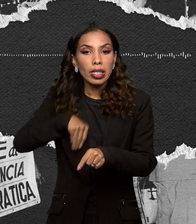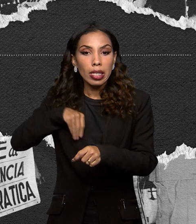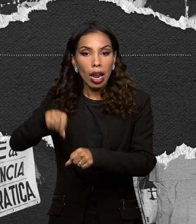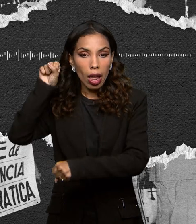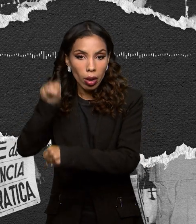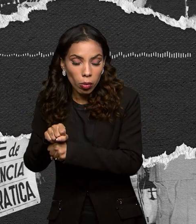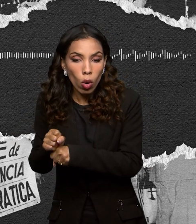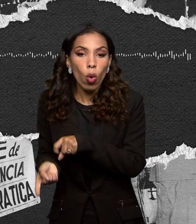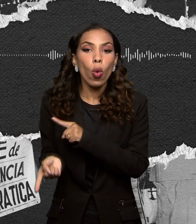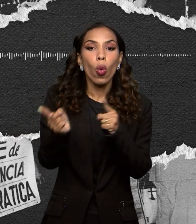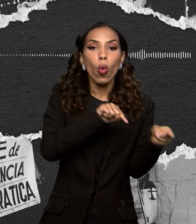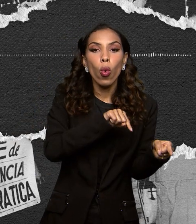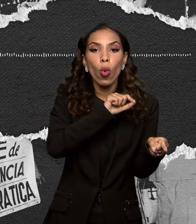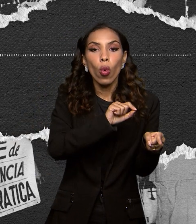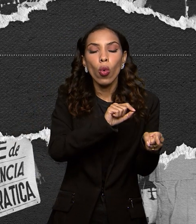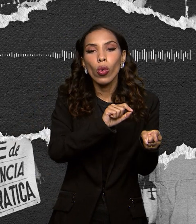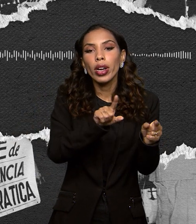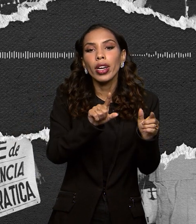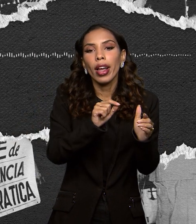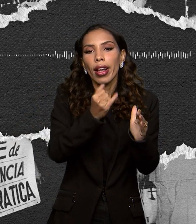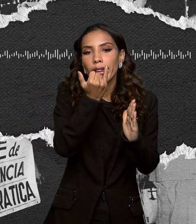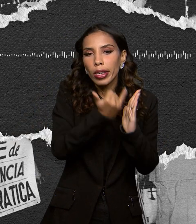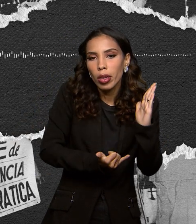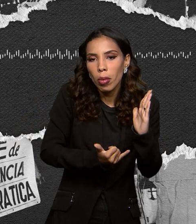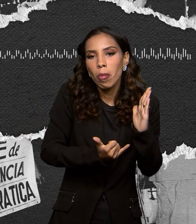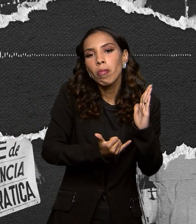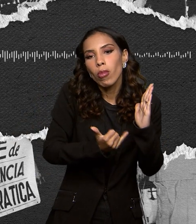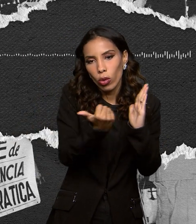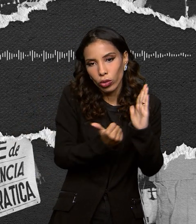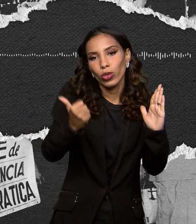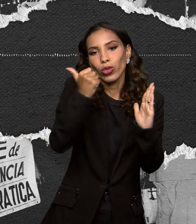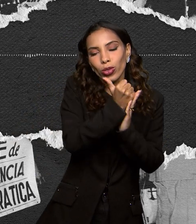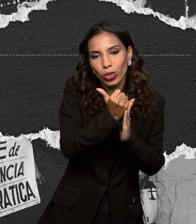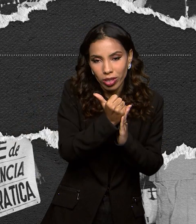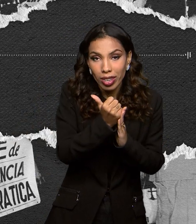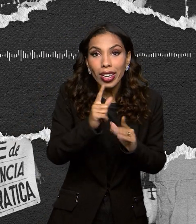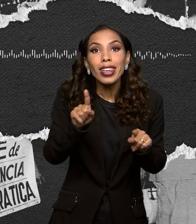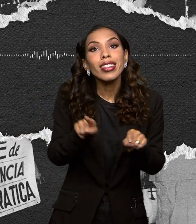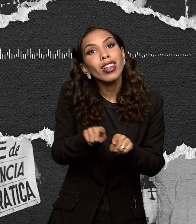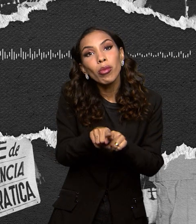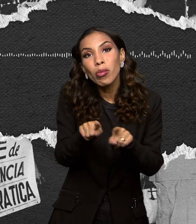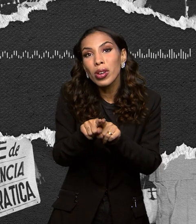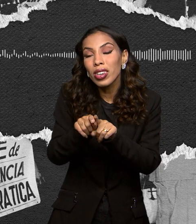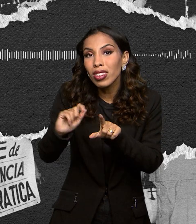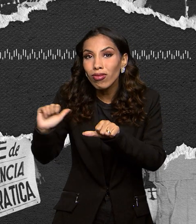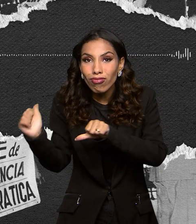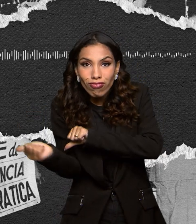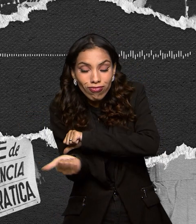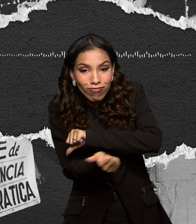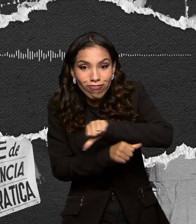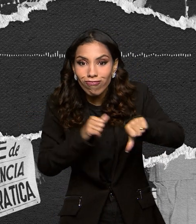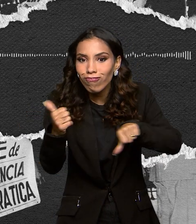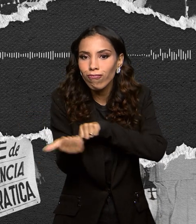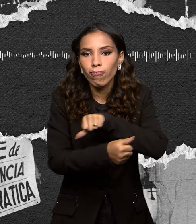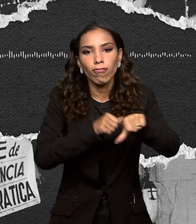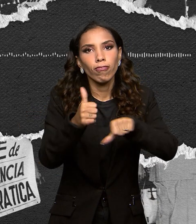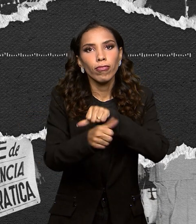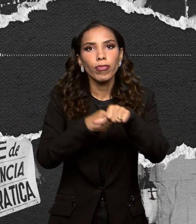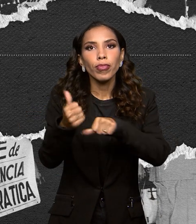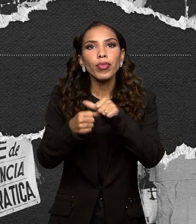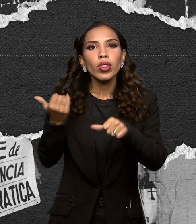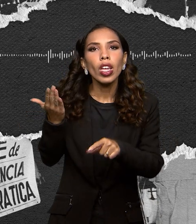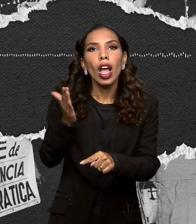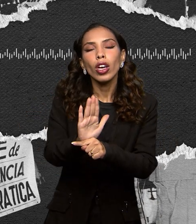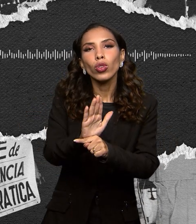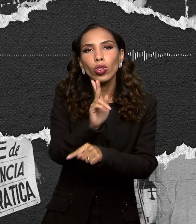por outro, a redução do crédito. Esse é um período de muita reviravolta. A gente tenta resumir assim com a ajuda da professora